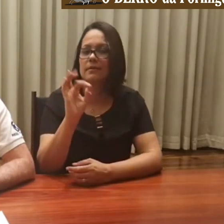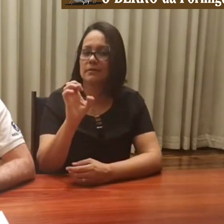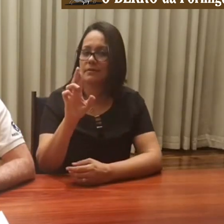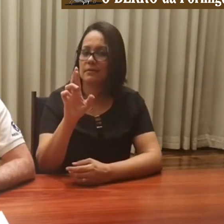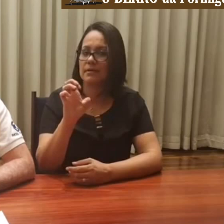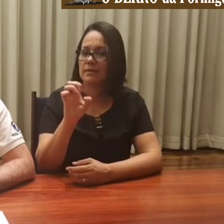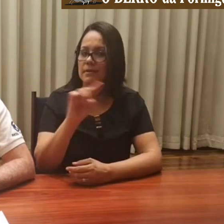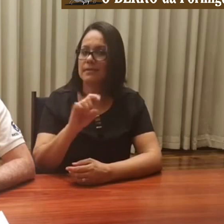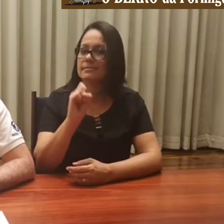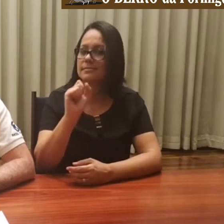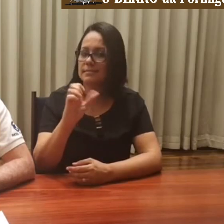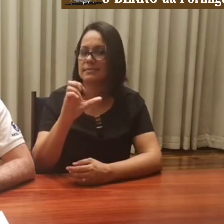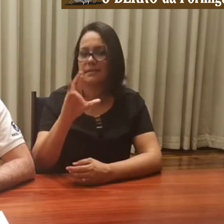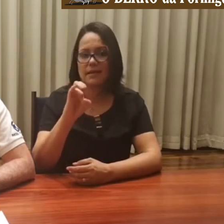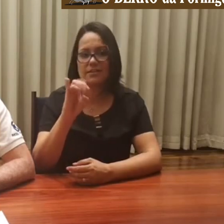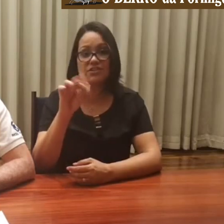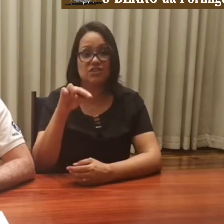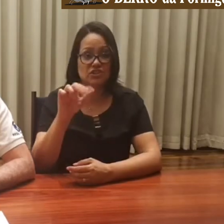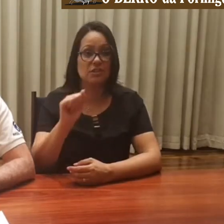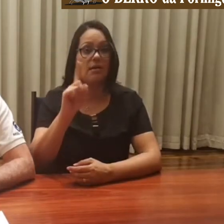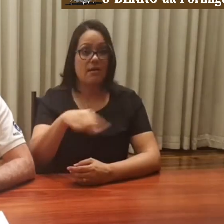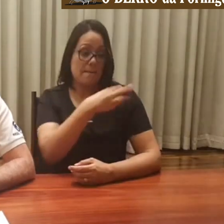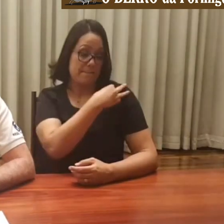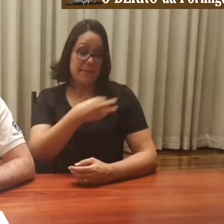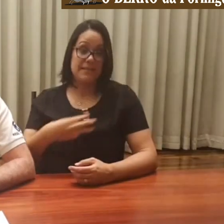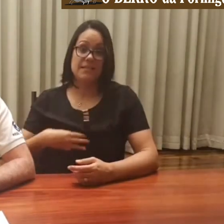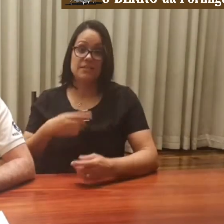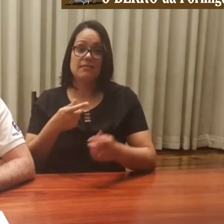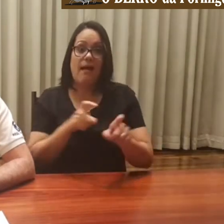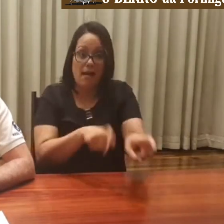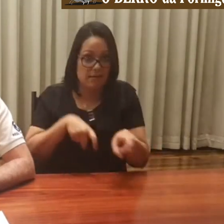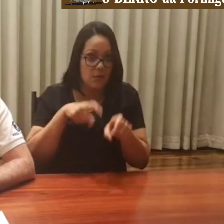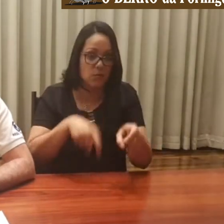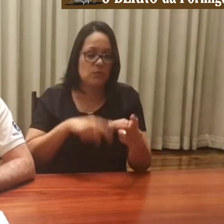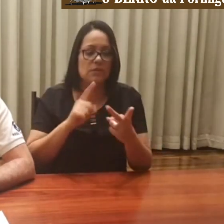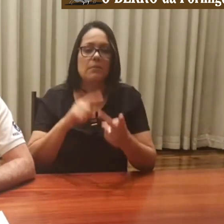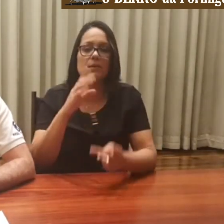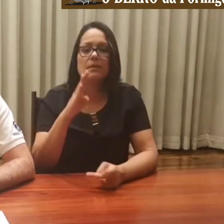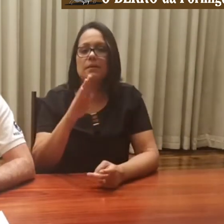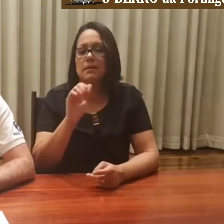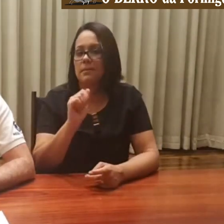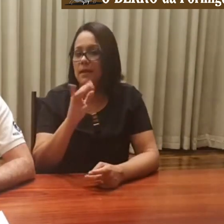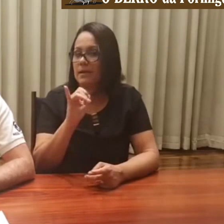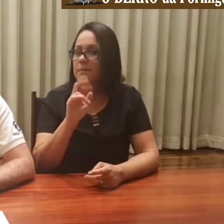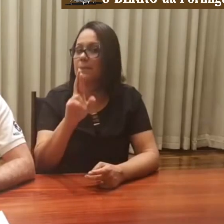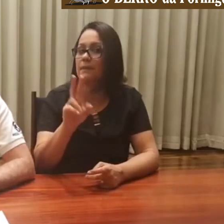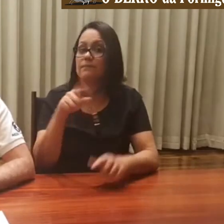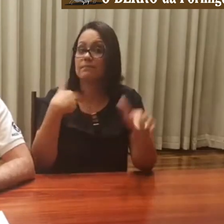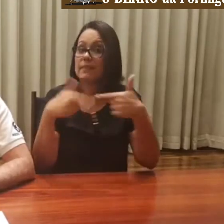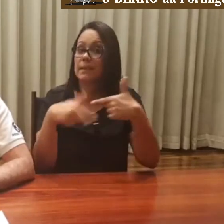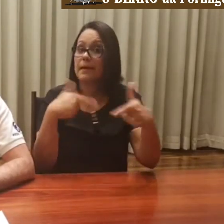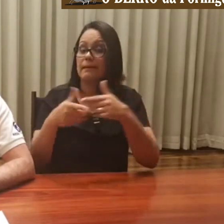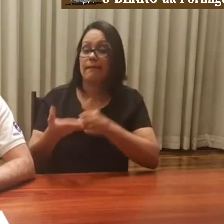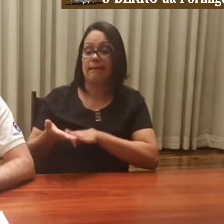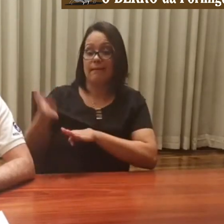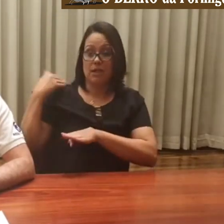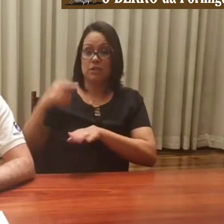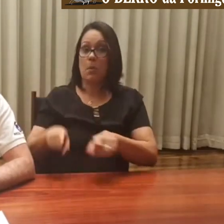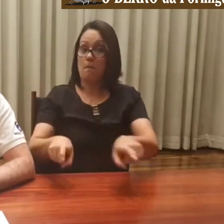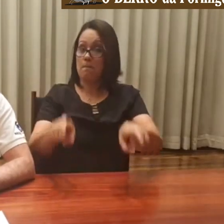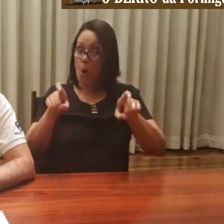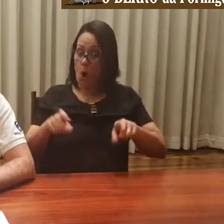nossa ministra da Agricultura, e o Beiber de Eldorado Paulista, que trabalhamos desde antes da nossa posse,